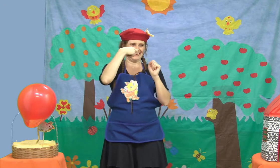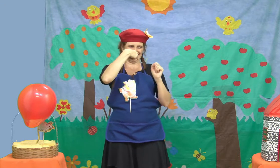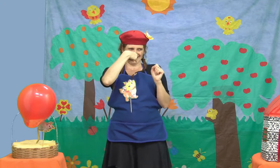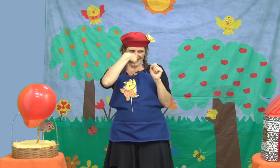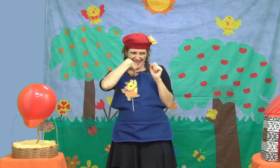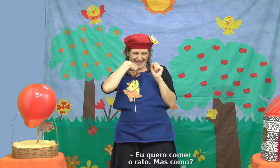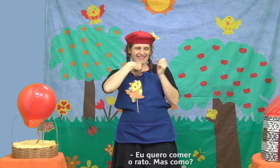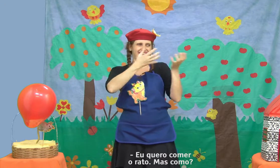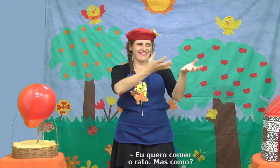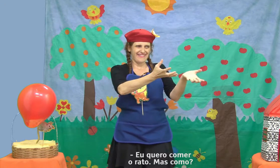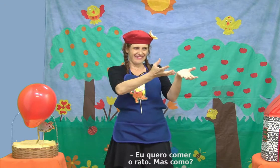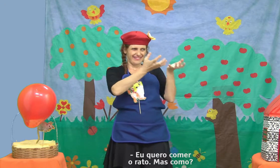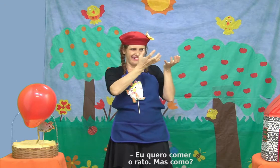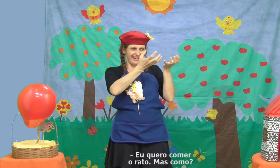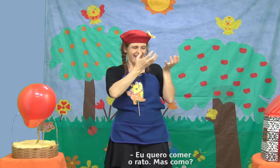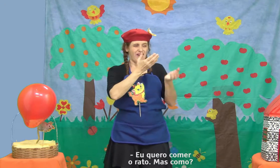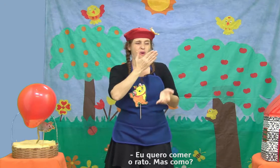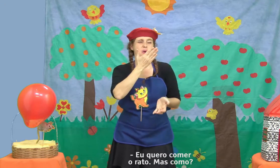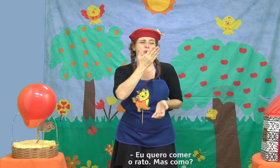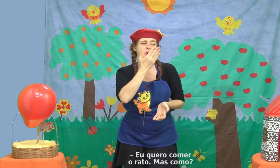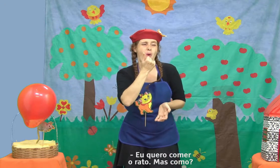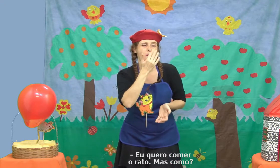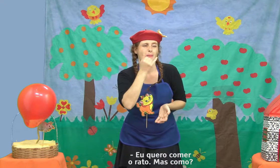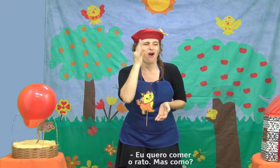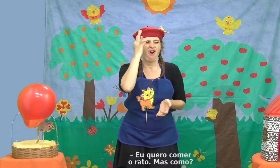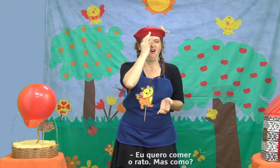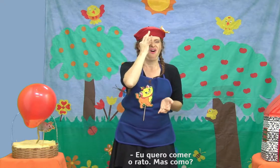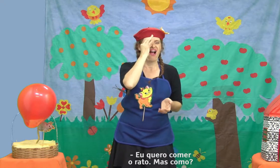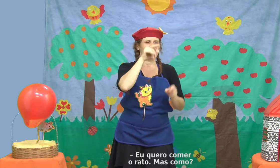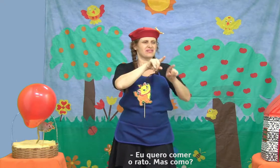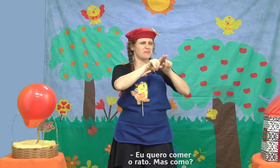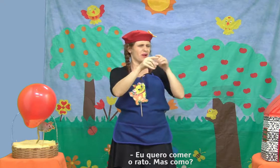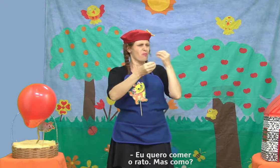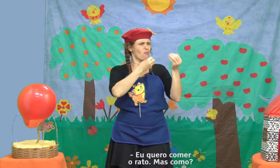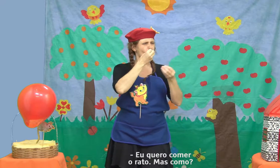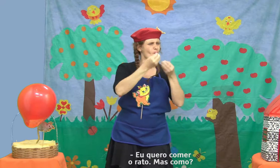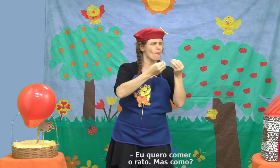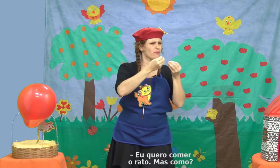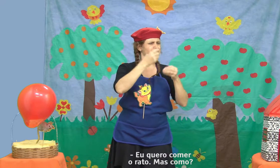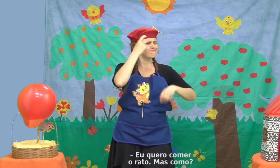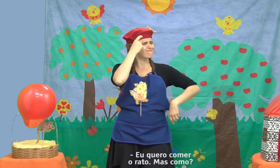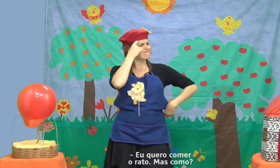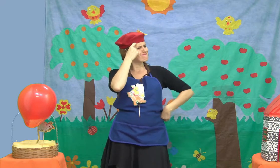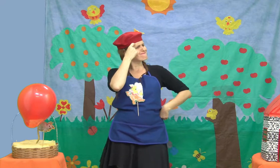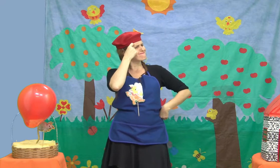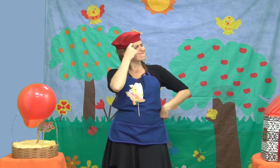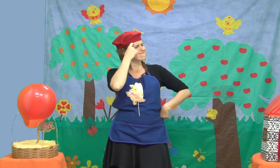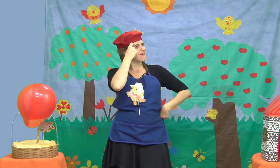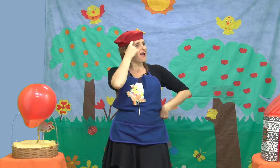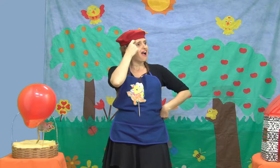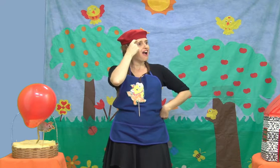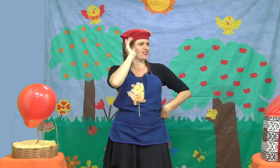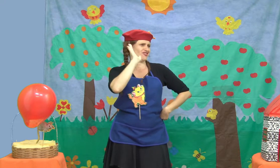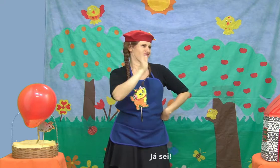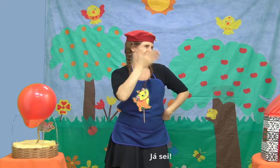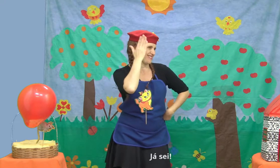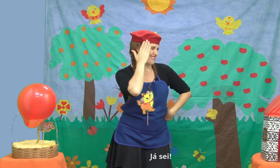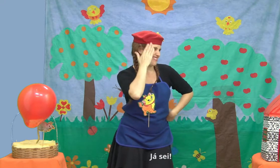eu quero o comer um rato mas como off